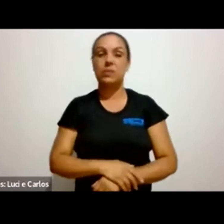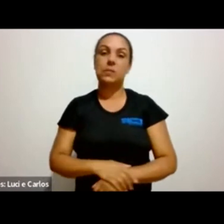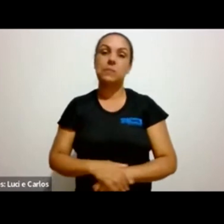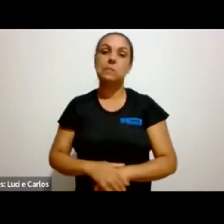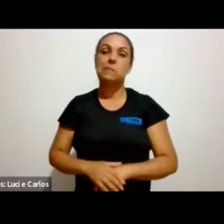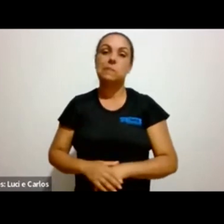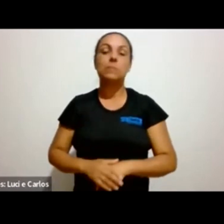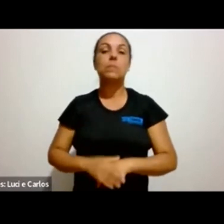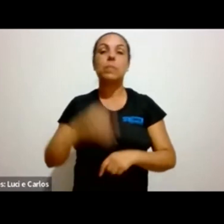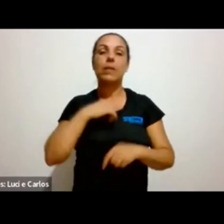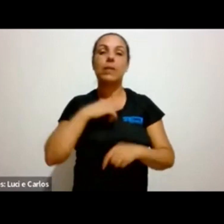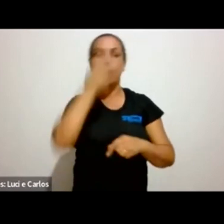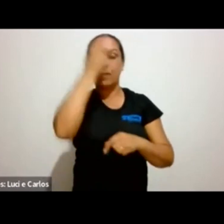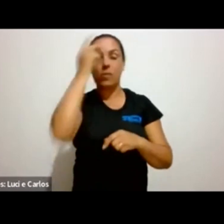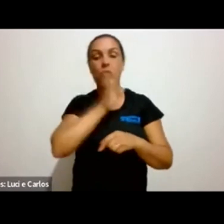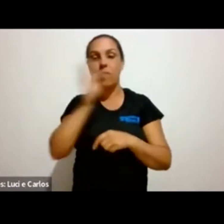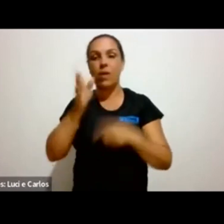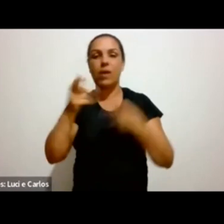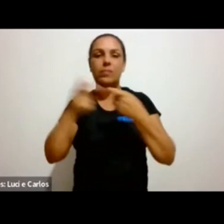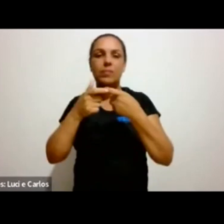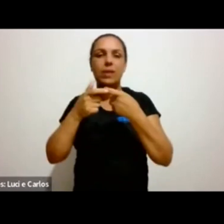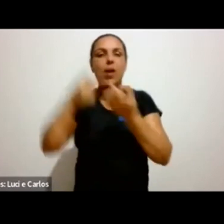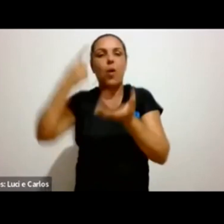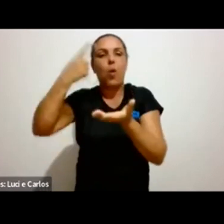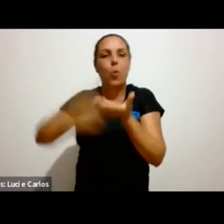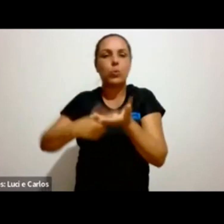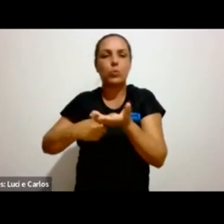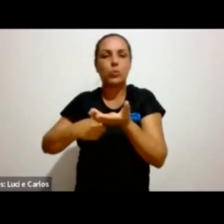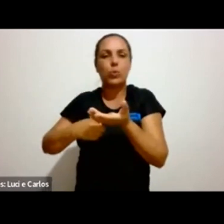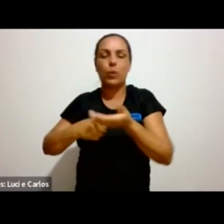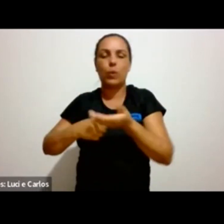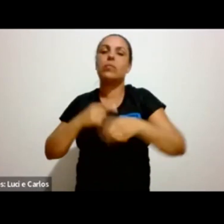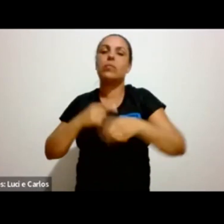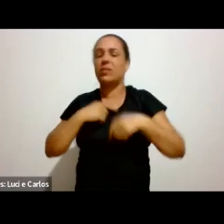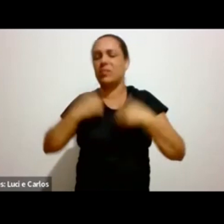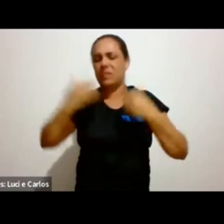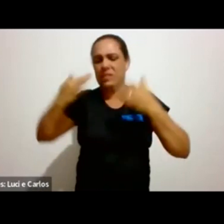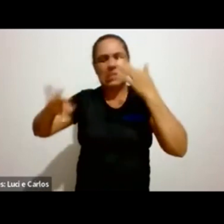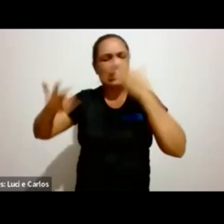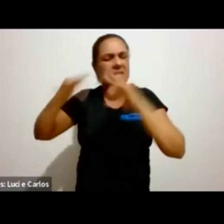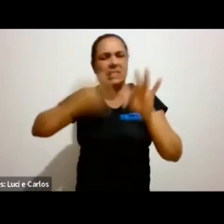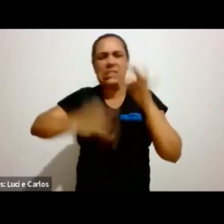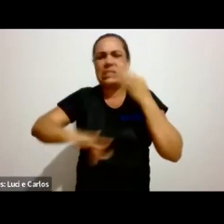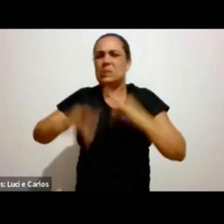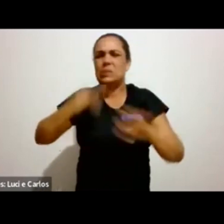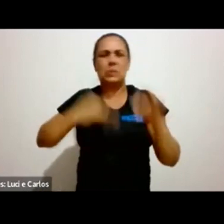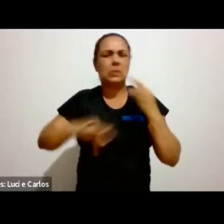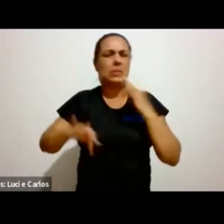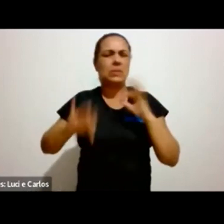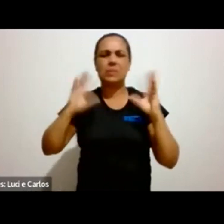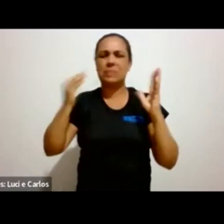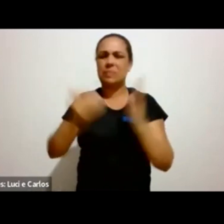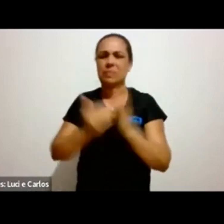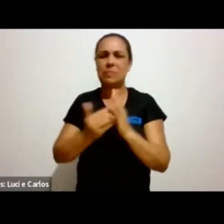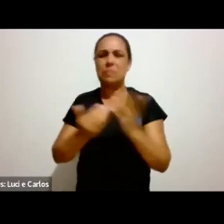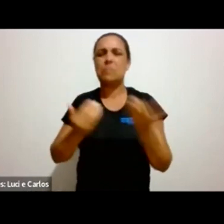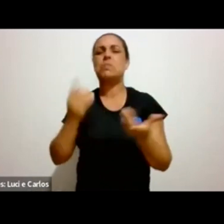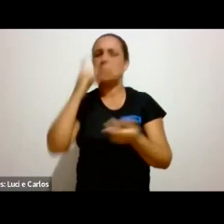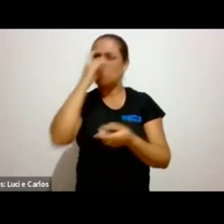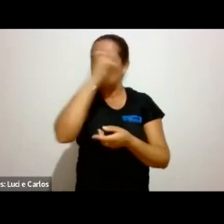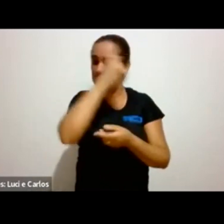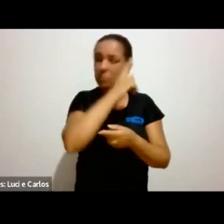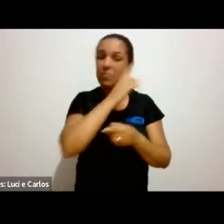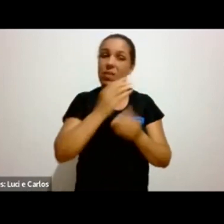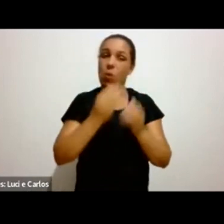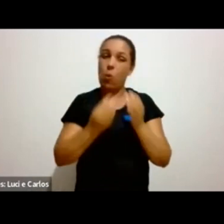relacionadas a dores. E a danada aí, a síndrome, o desequilíbrio energético que leva à